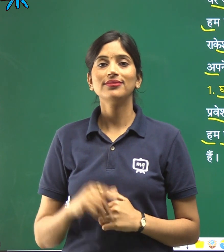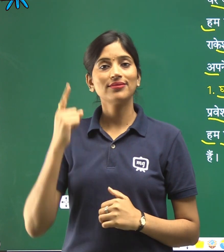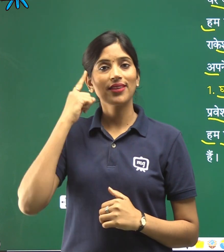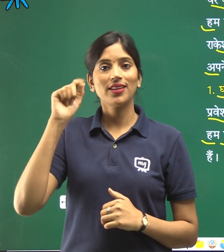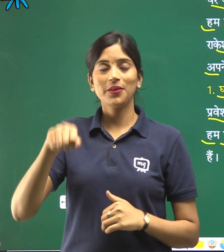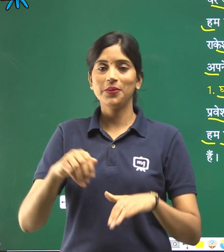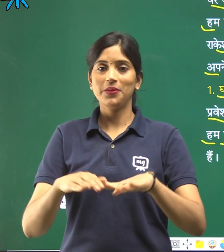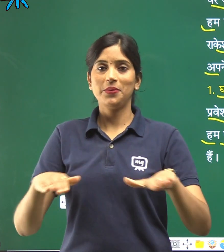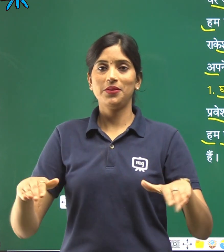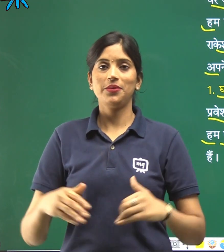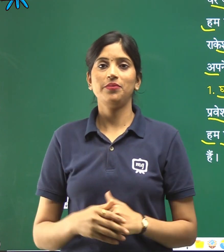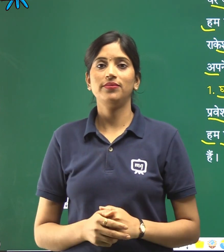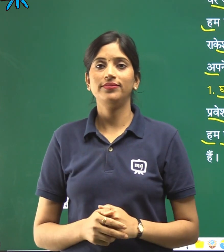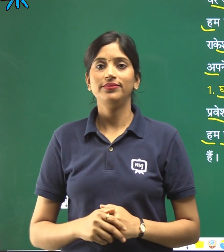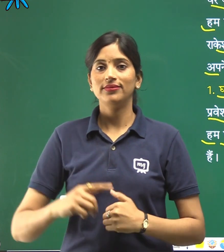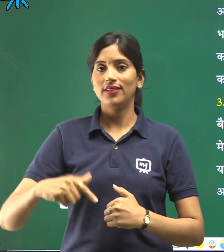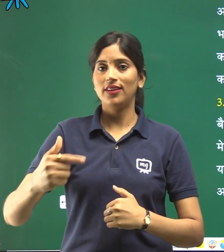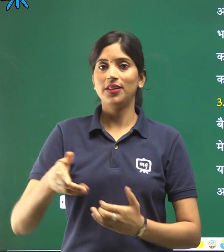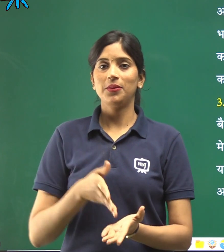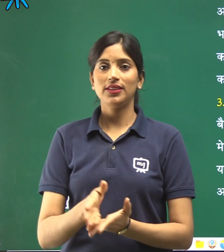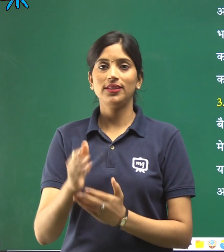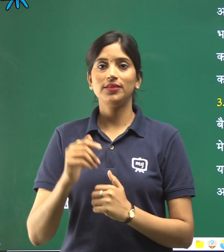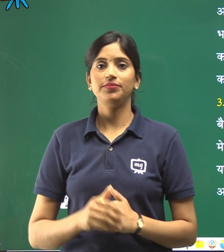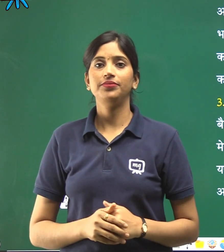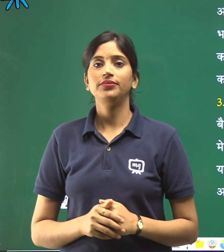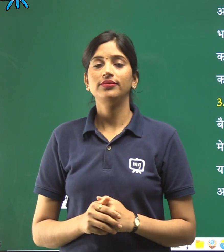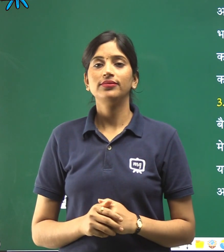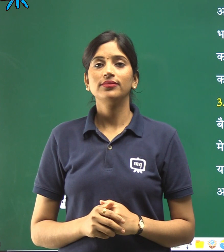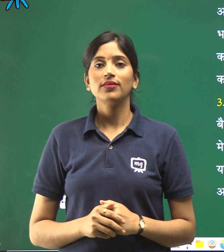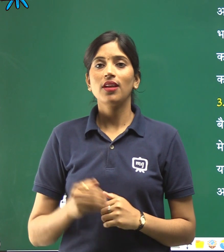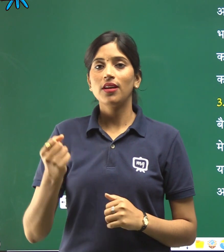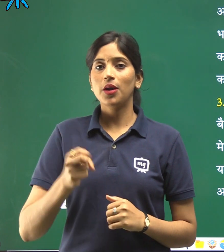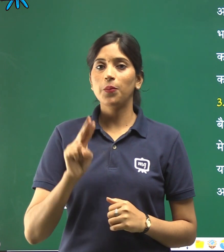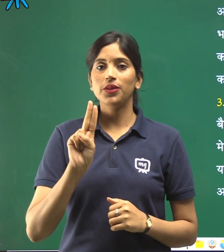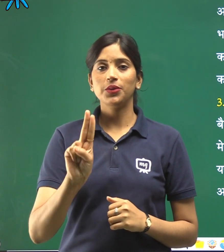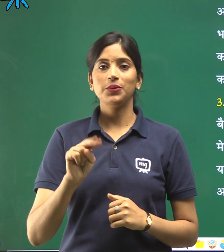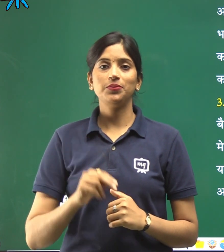समझ में आए बच्चों? आगे बढ़ते हैं। नंबर 2,